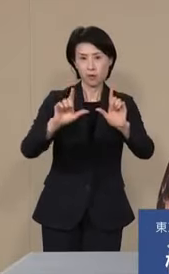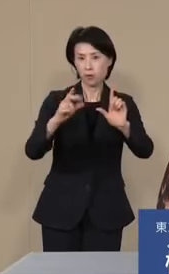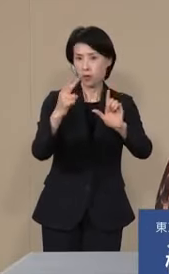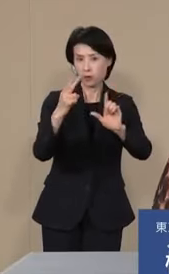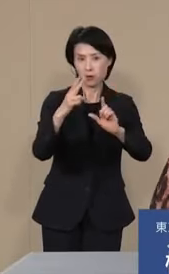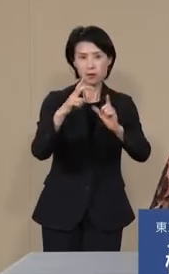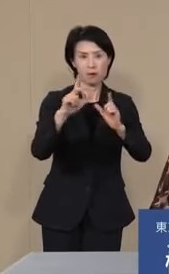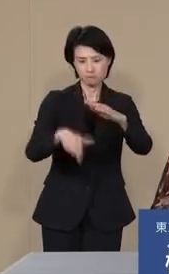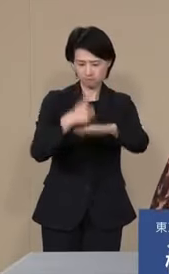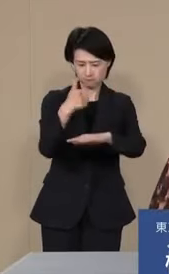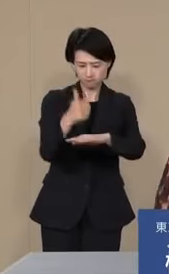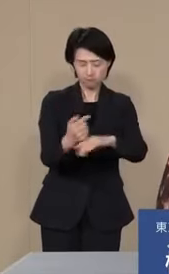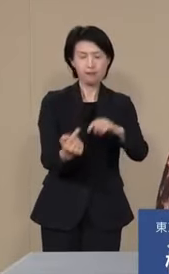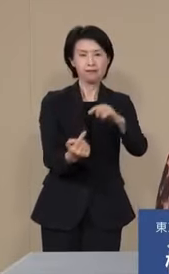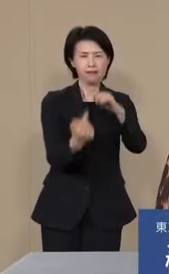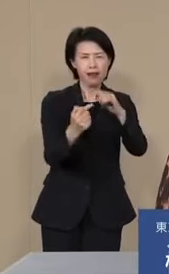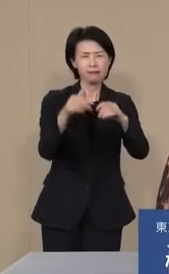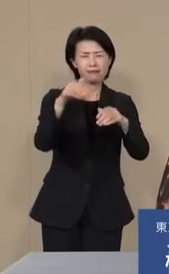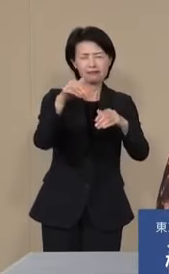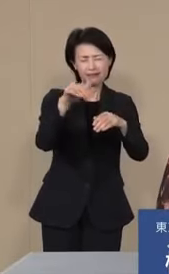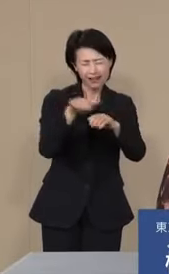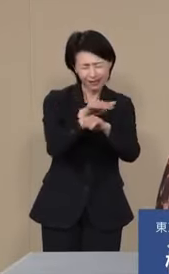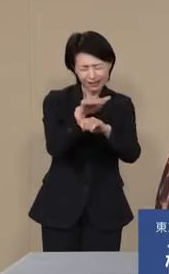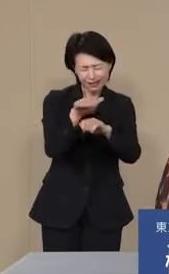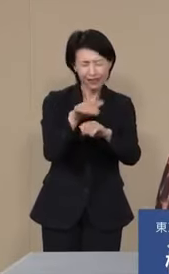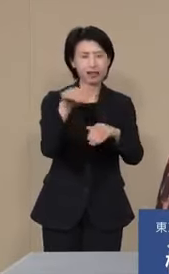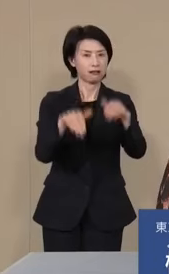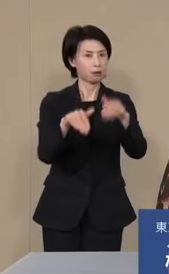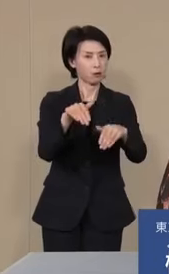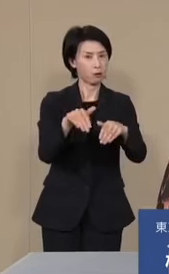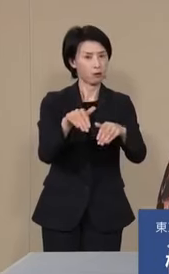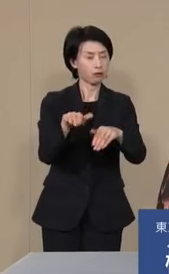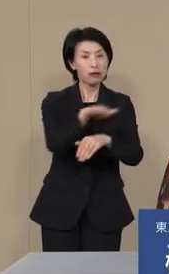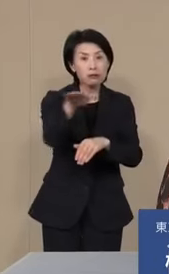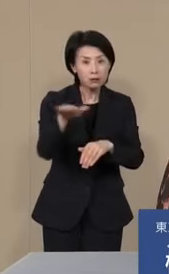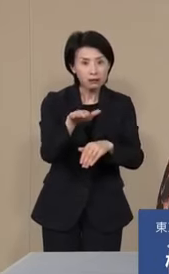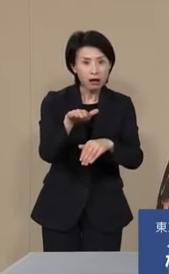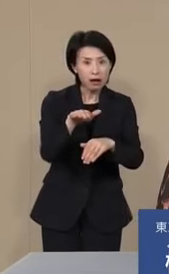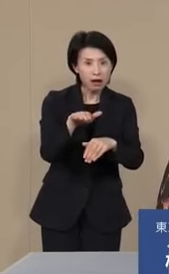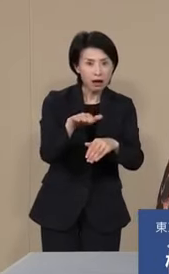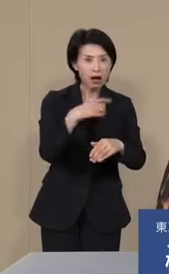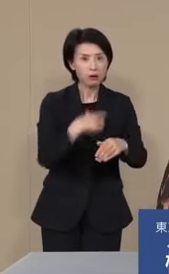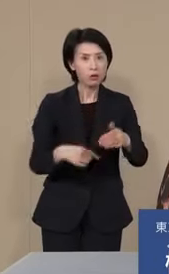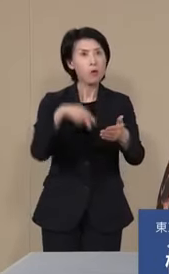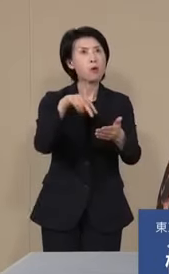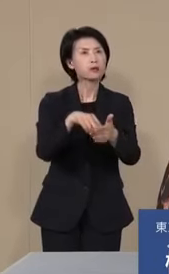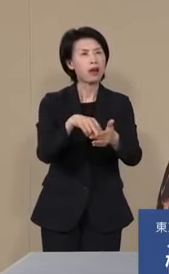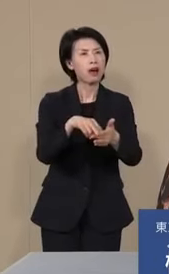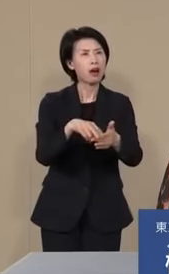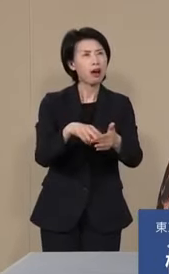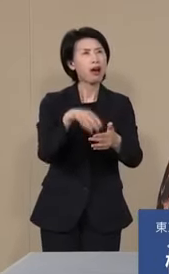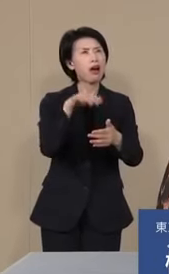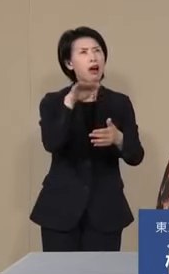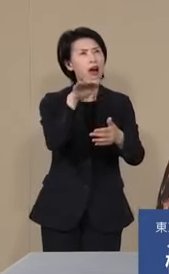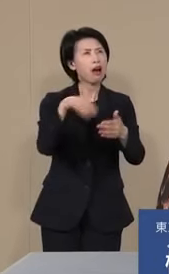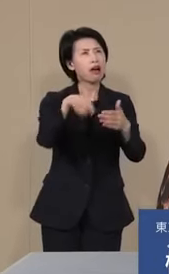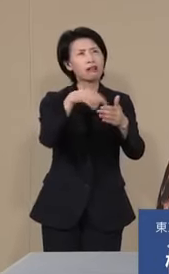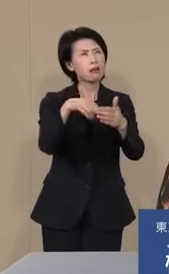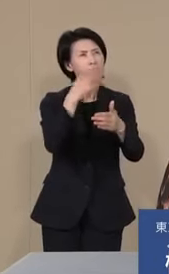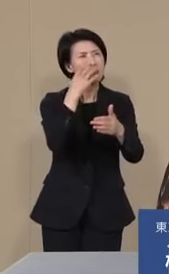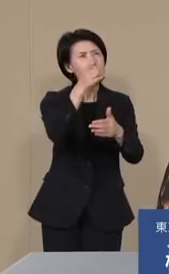決める大事な選挙だだからみんなは何を言ってるか分からない人や少なくとも頭がっぽのやつに